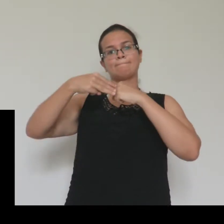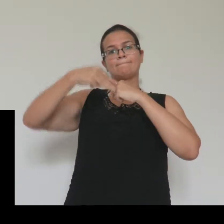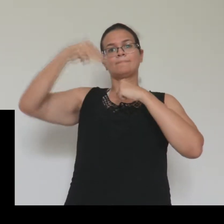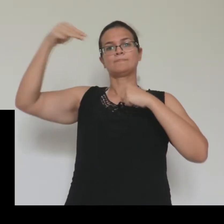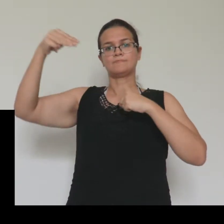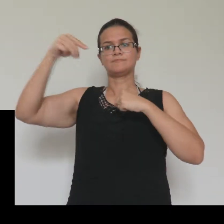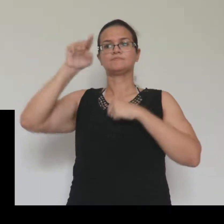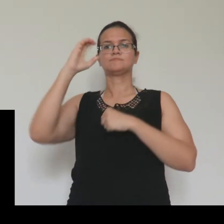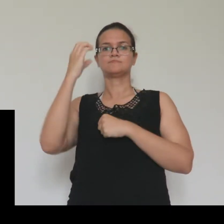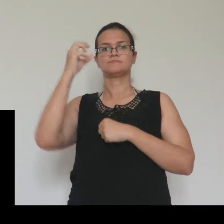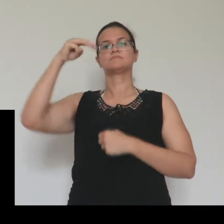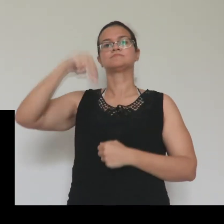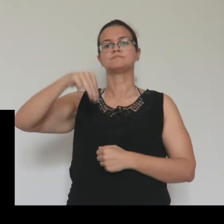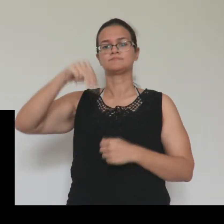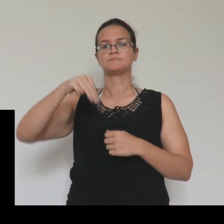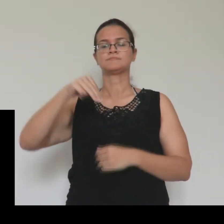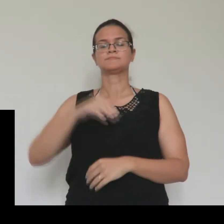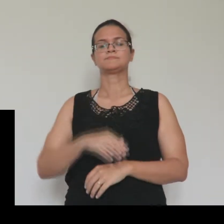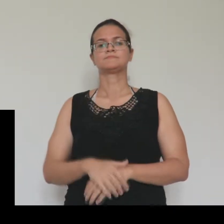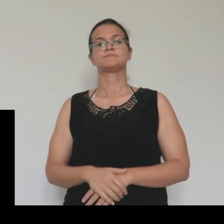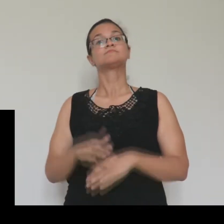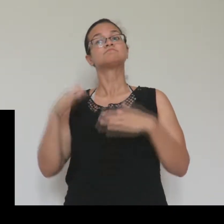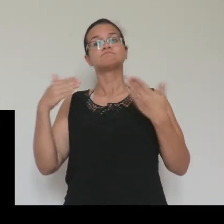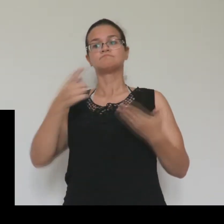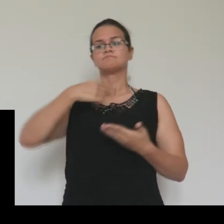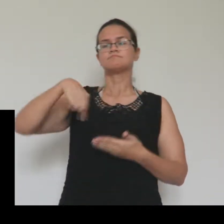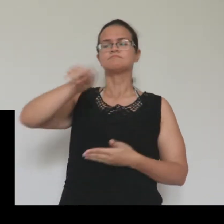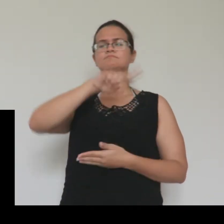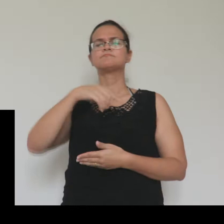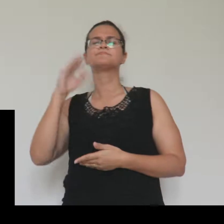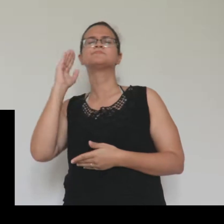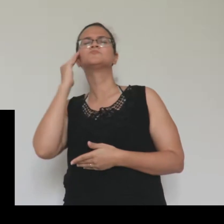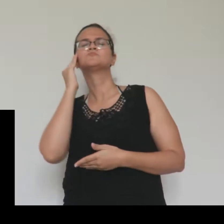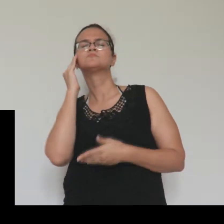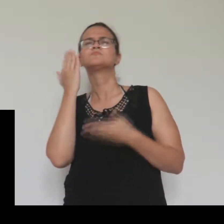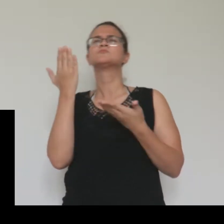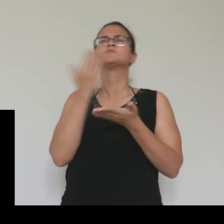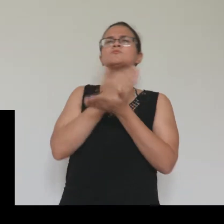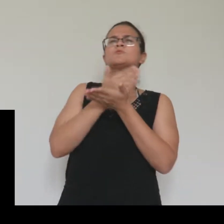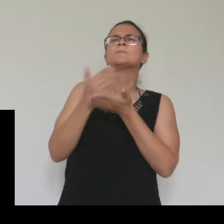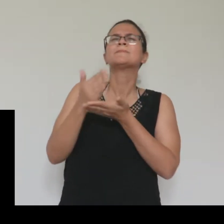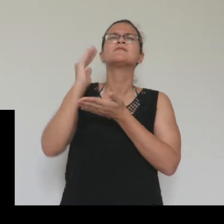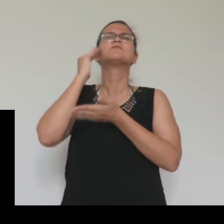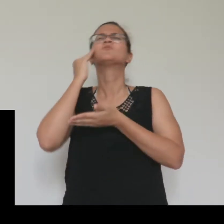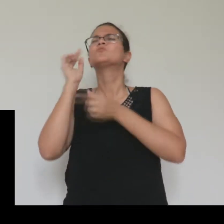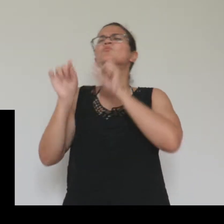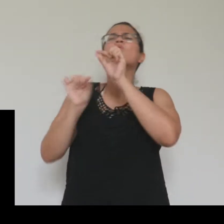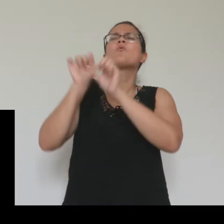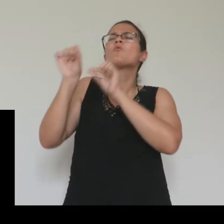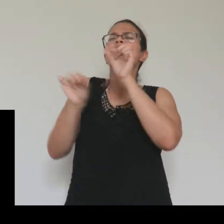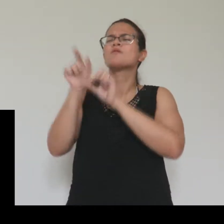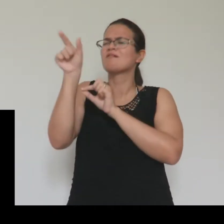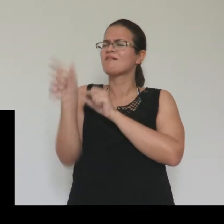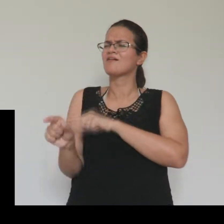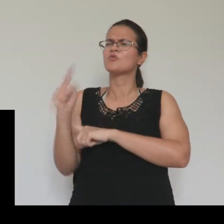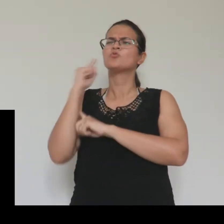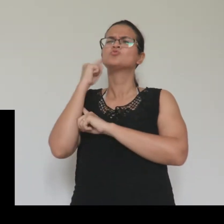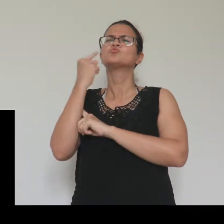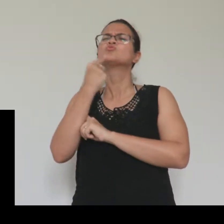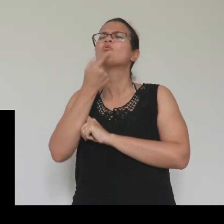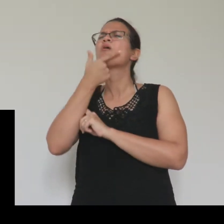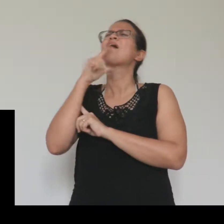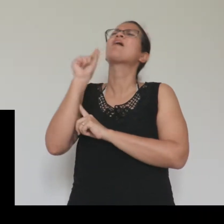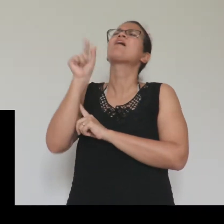Matemática. Então, para a gente entender e começar a compreender o que é esse sujeito surdo, o que é o